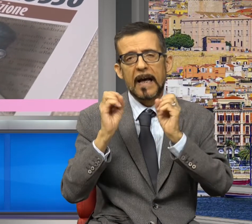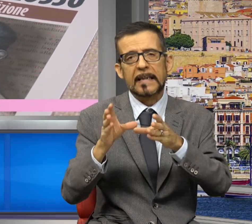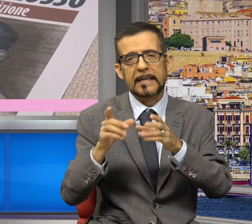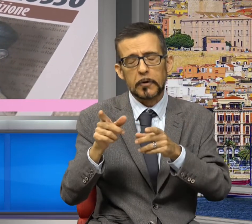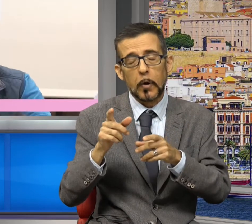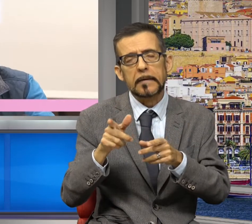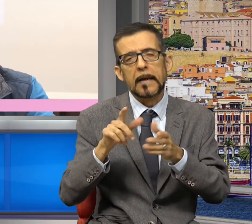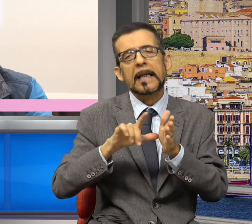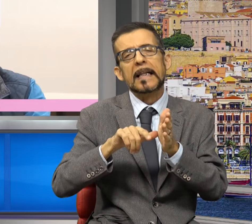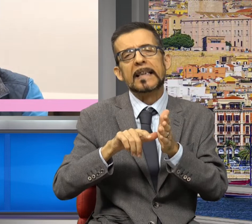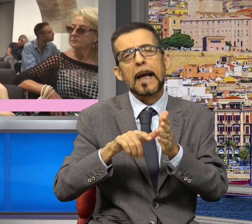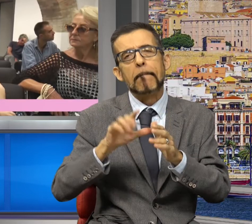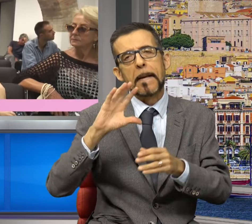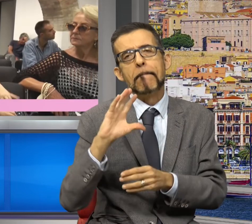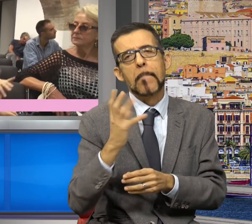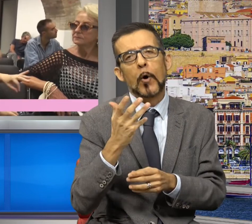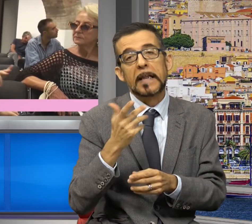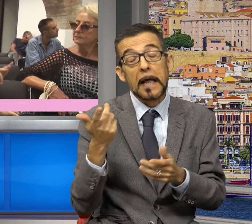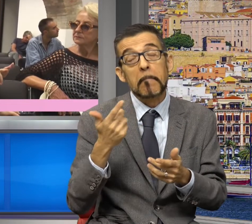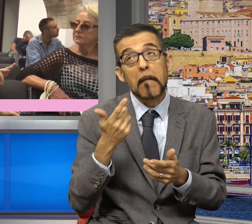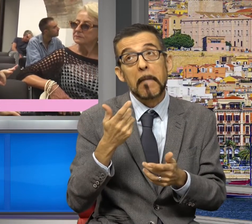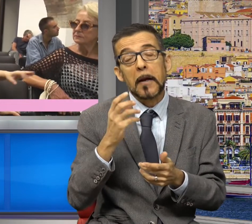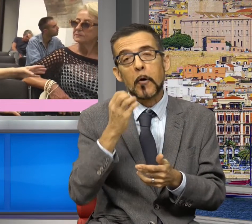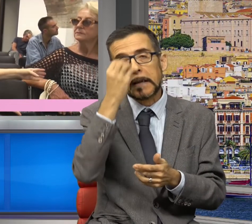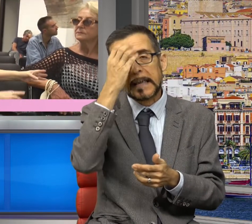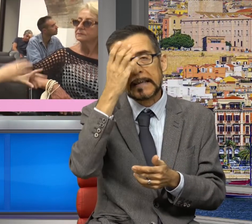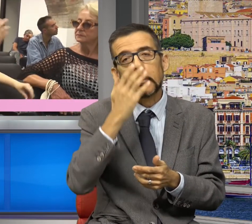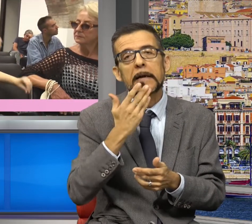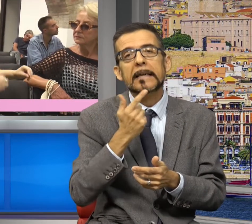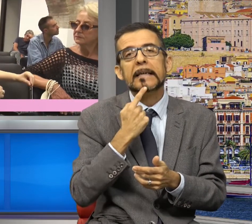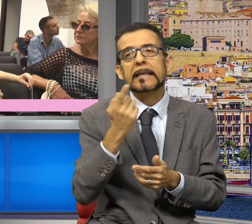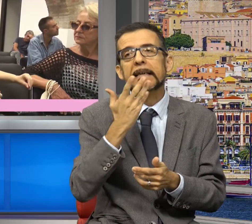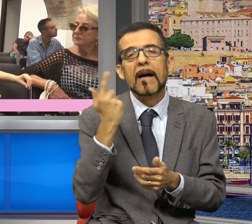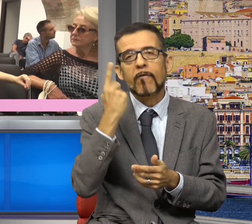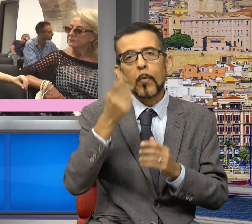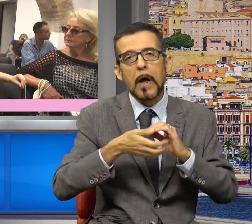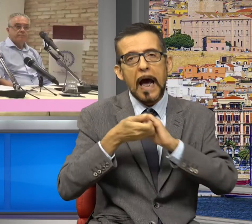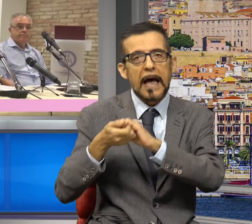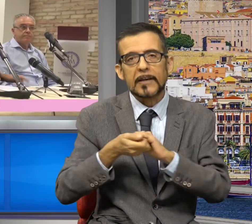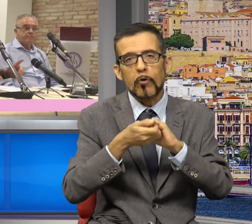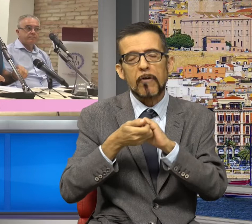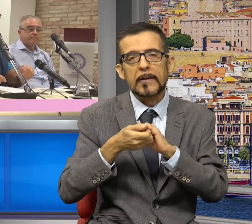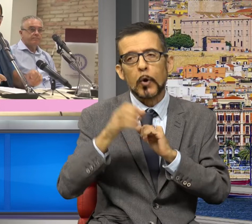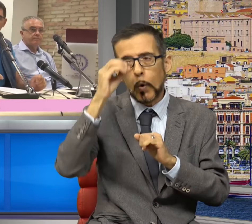moderni, almeno nelle intenzioni di chi l'ha voluta: Associazione Culturale Alambico, Macchina del Cinema, Patrocinio,